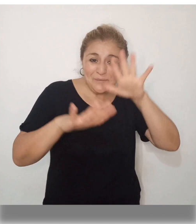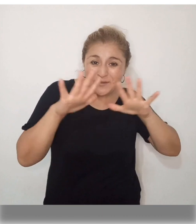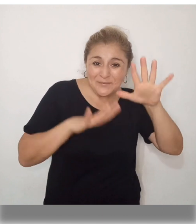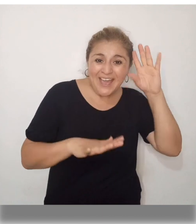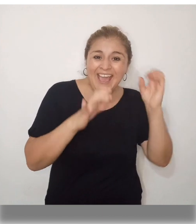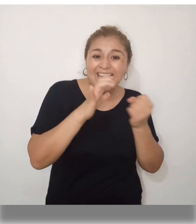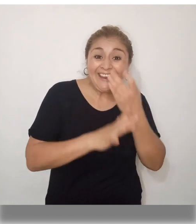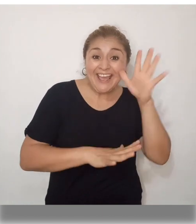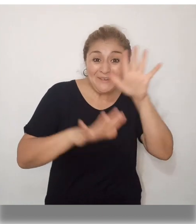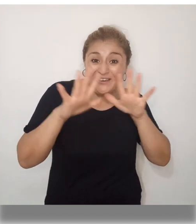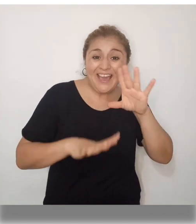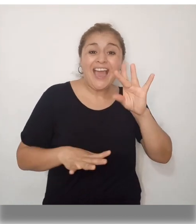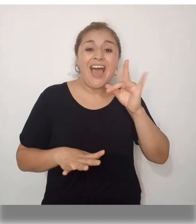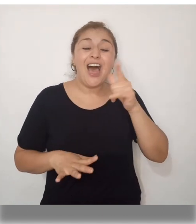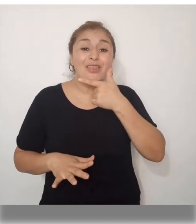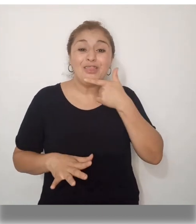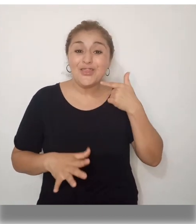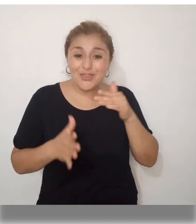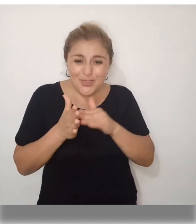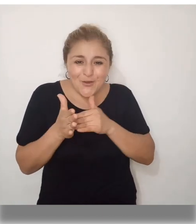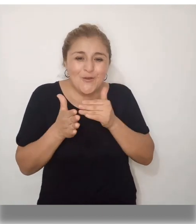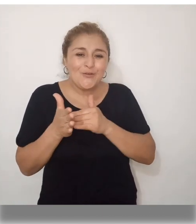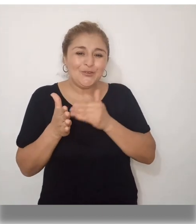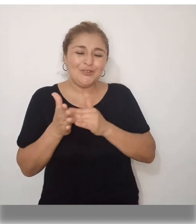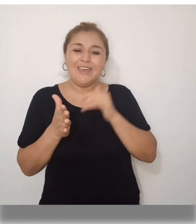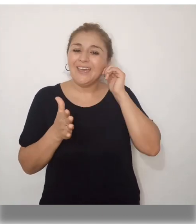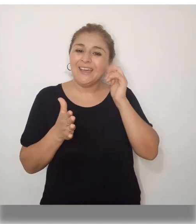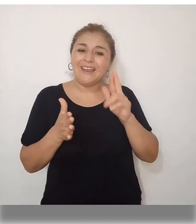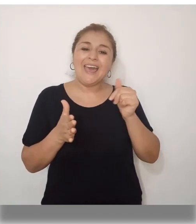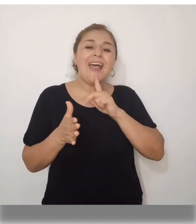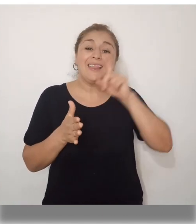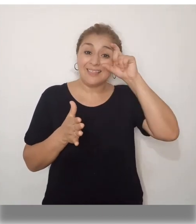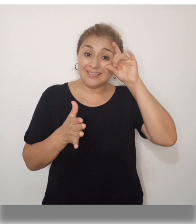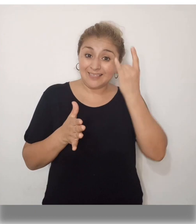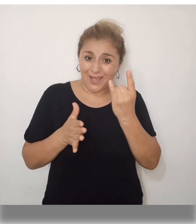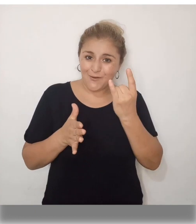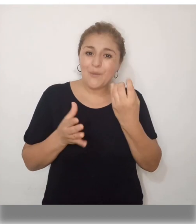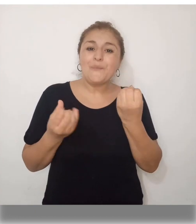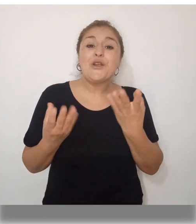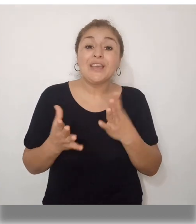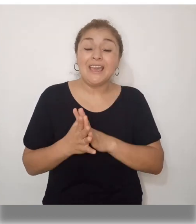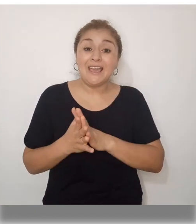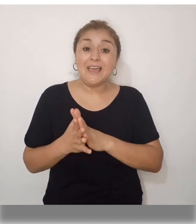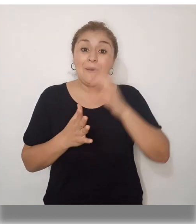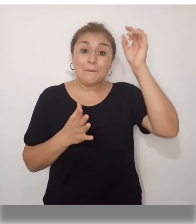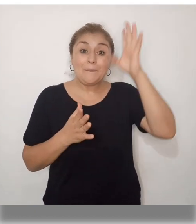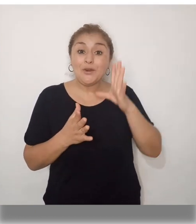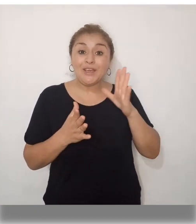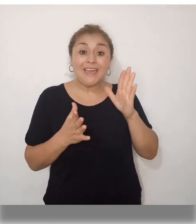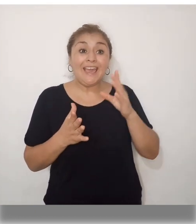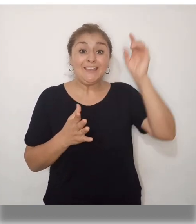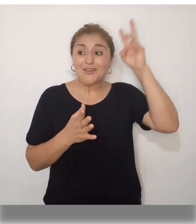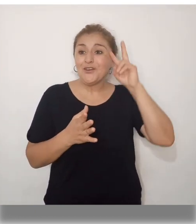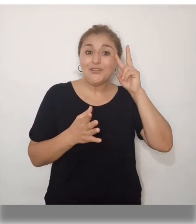creo que sepas que él no descarta a nadie que todos tenemos un gran